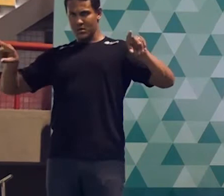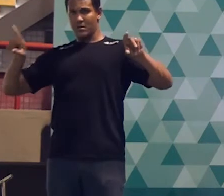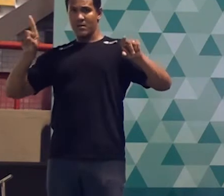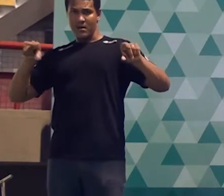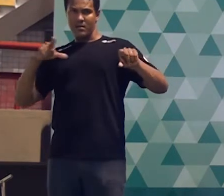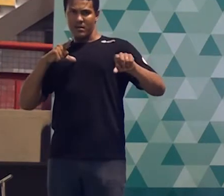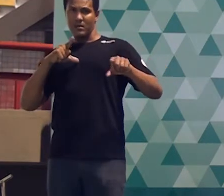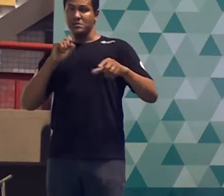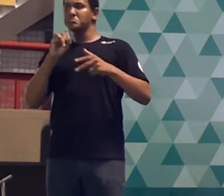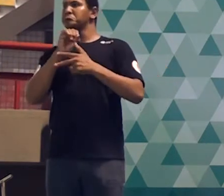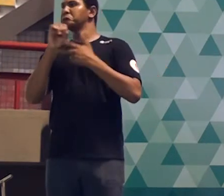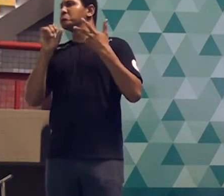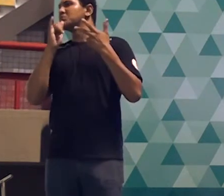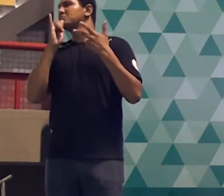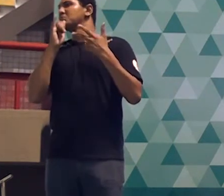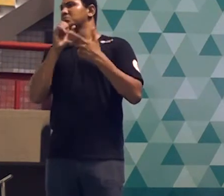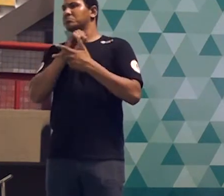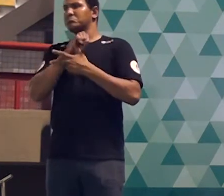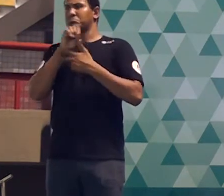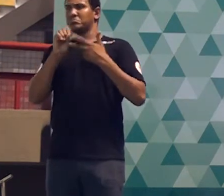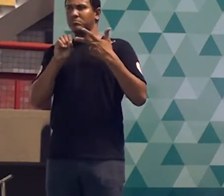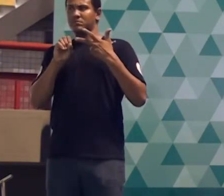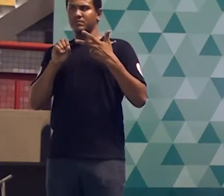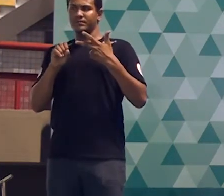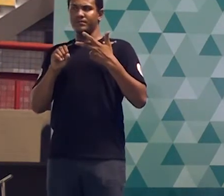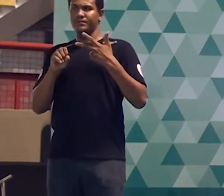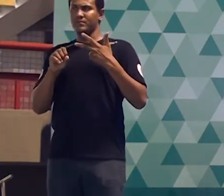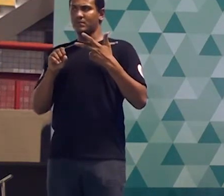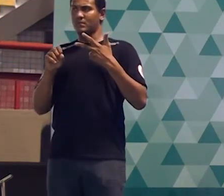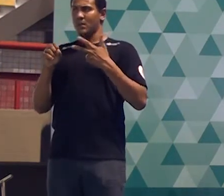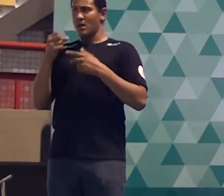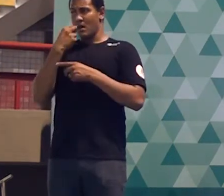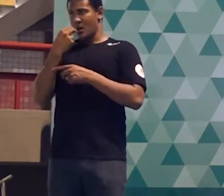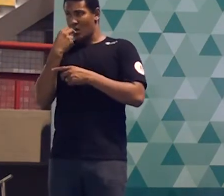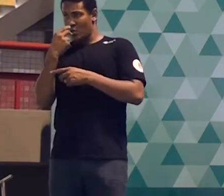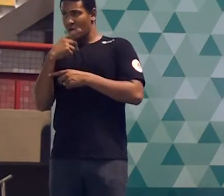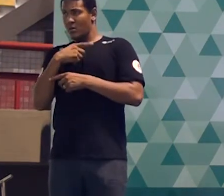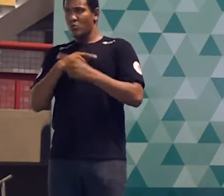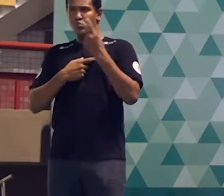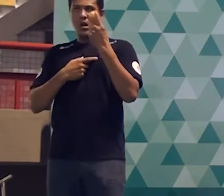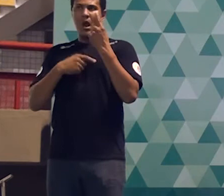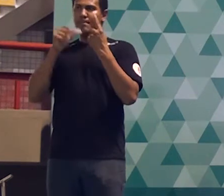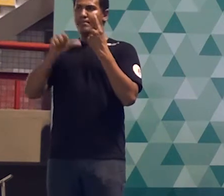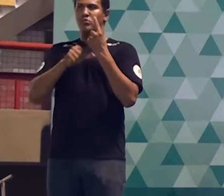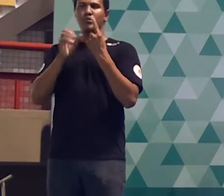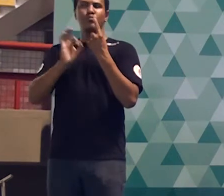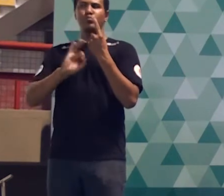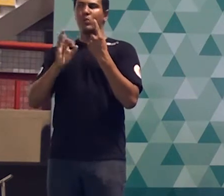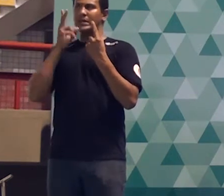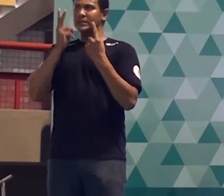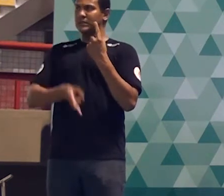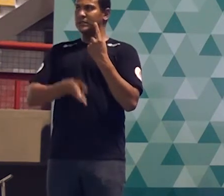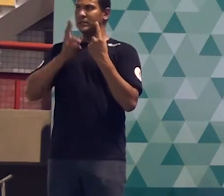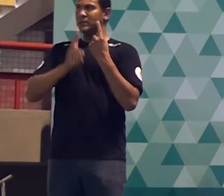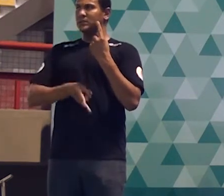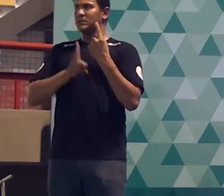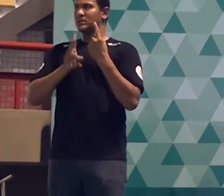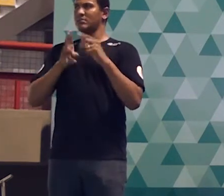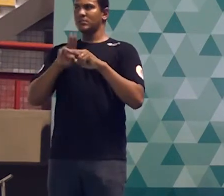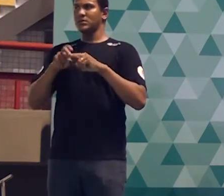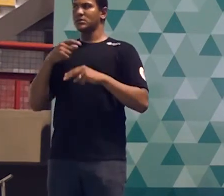questão dessa no Enem, a língua, ela tem algo que não muda. E é por isso que a gente